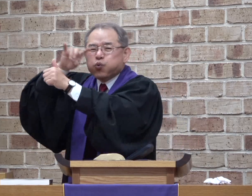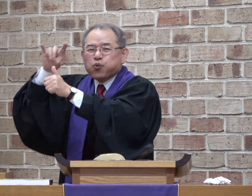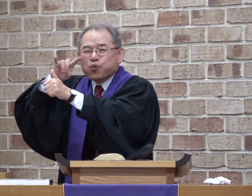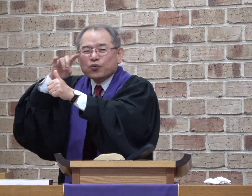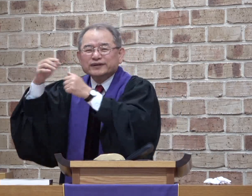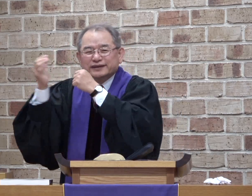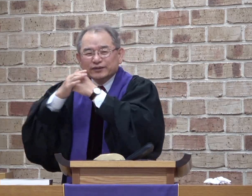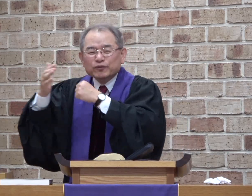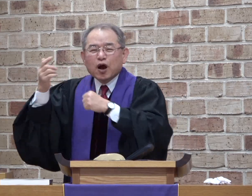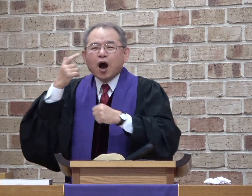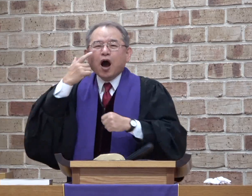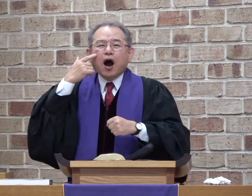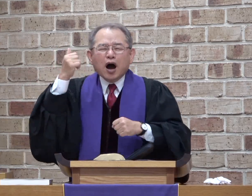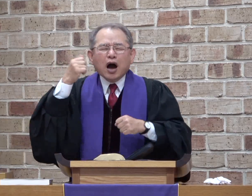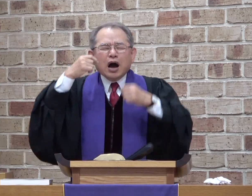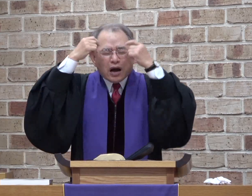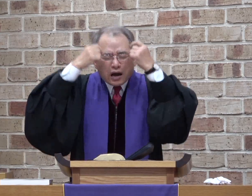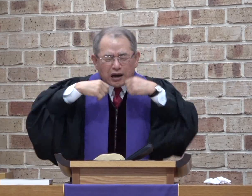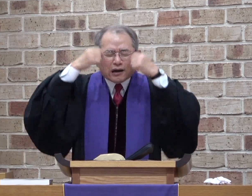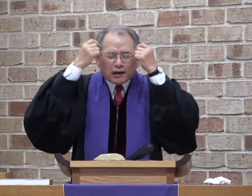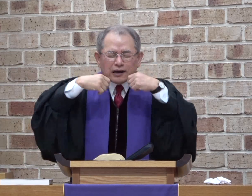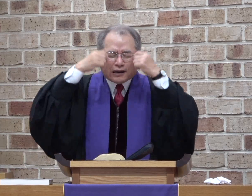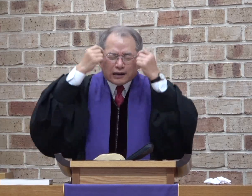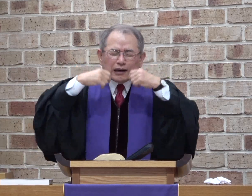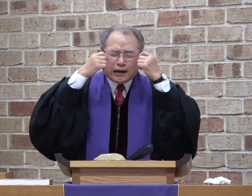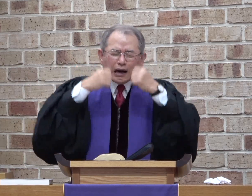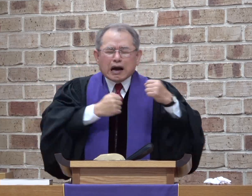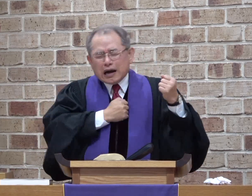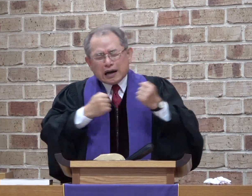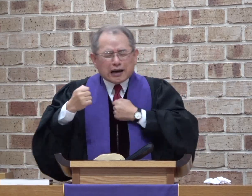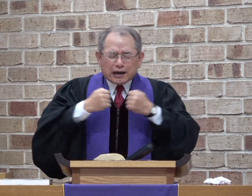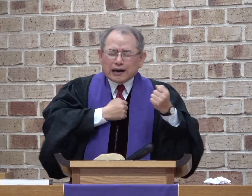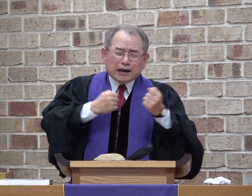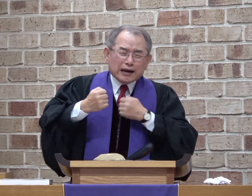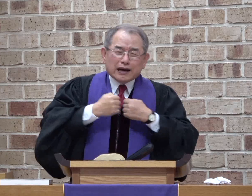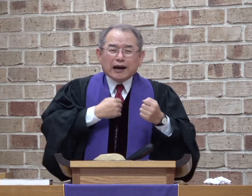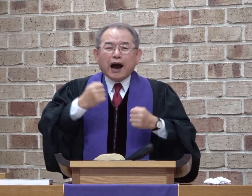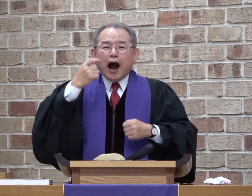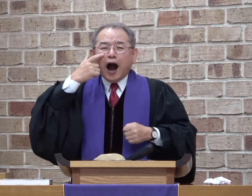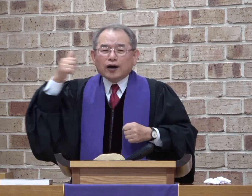동물에 잡혀서 죽었다는 말을 듣고 애통해했습니다.